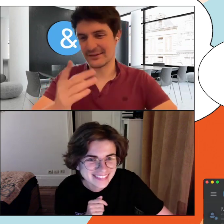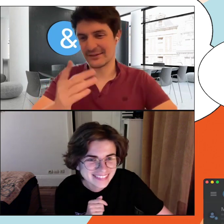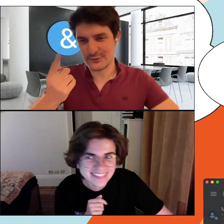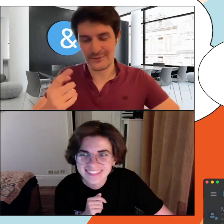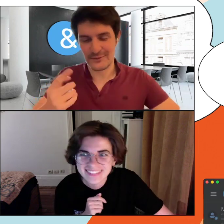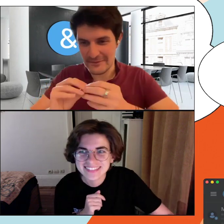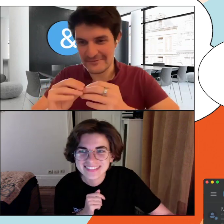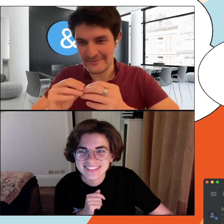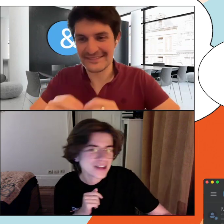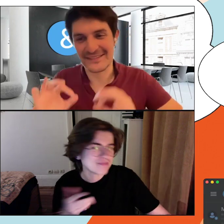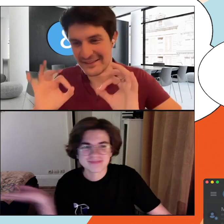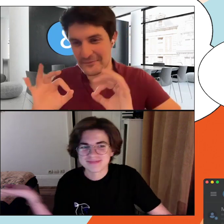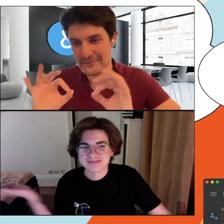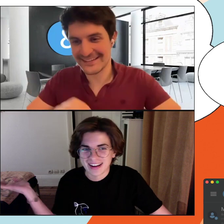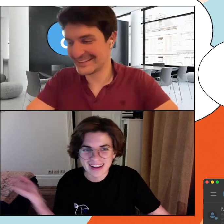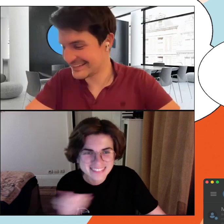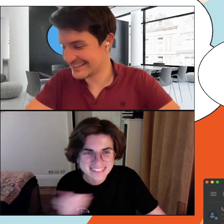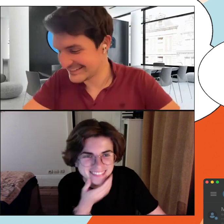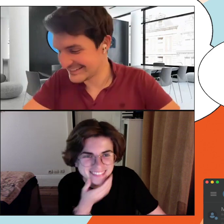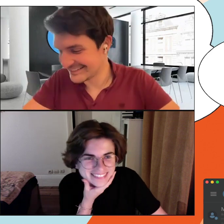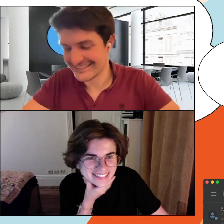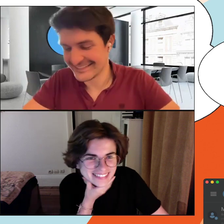toujours problème. C'est normal. Voilà.